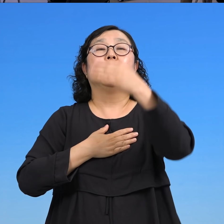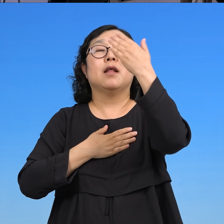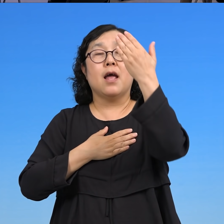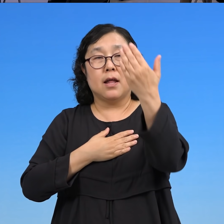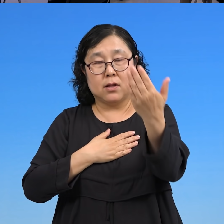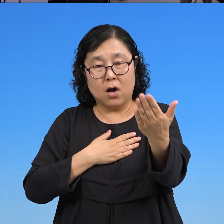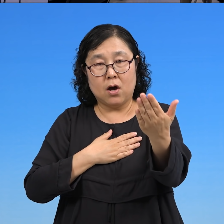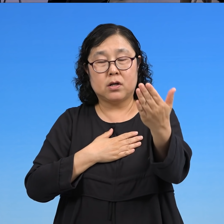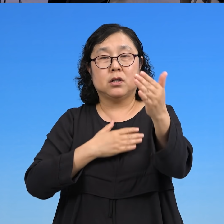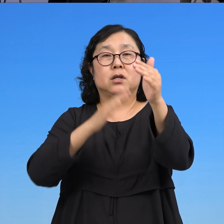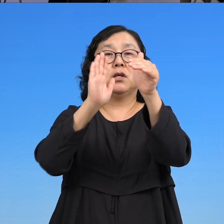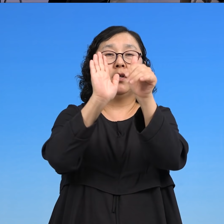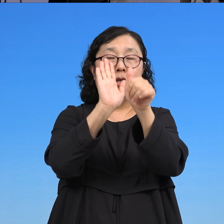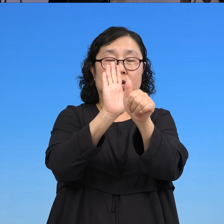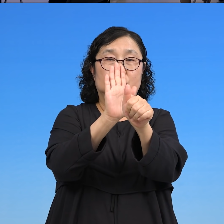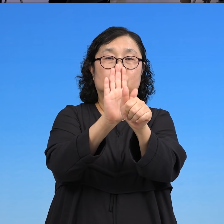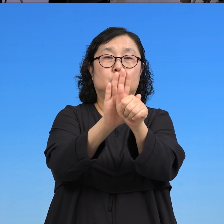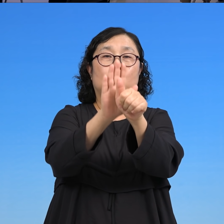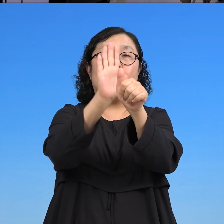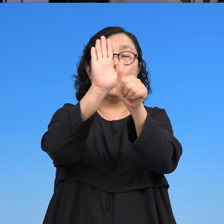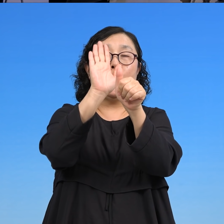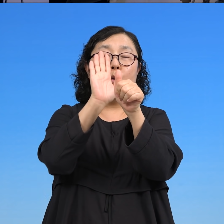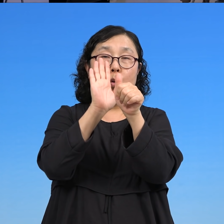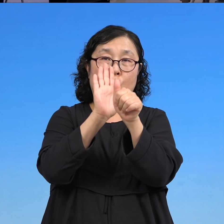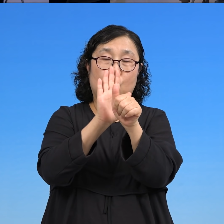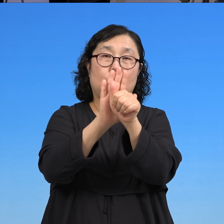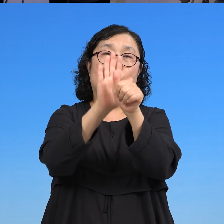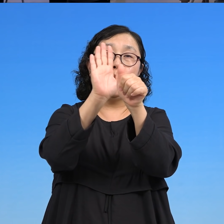내 너를 도우리